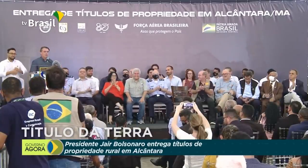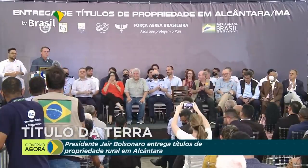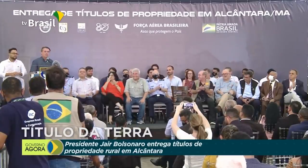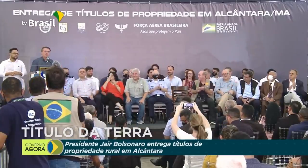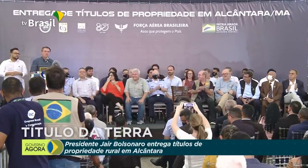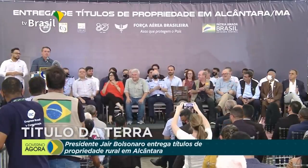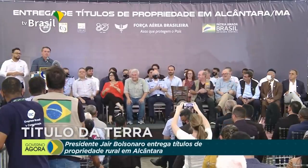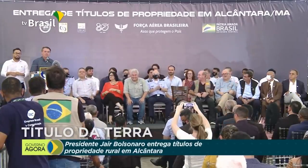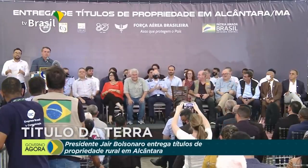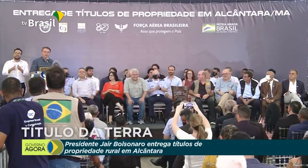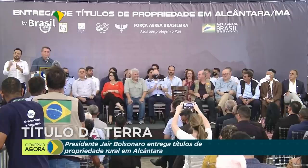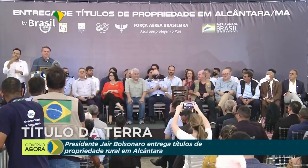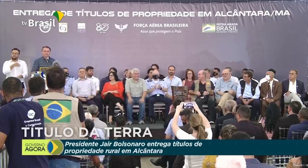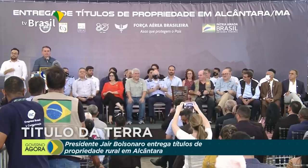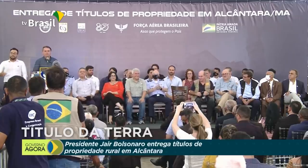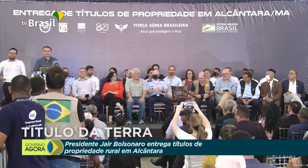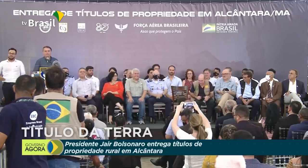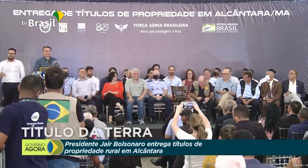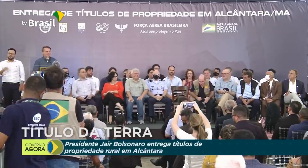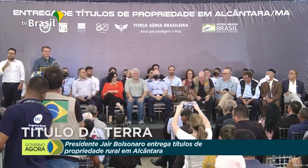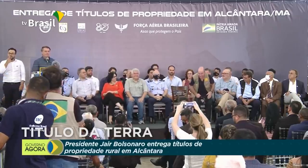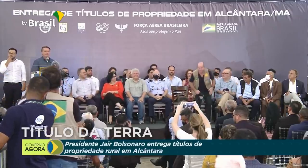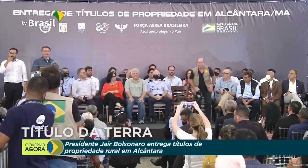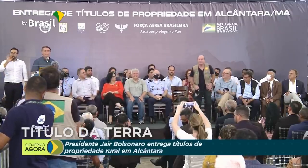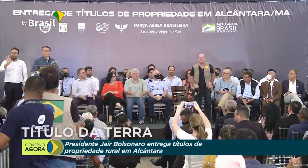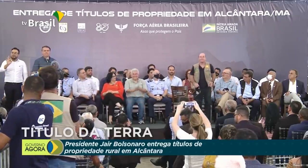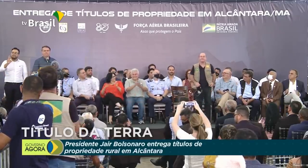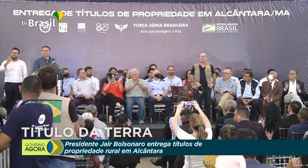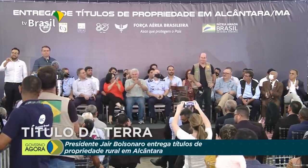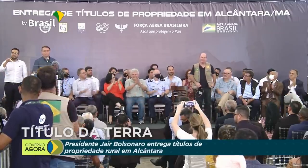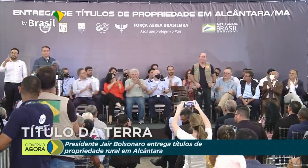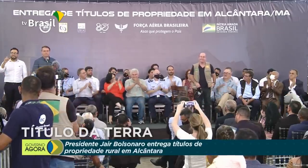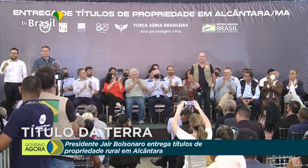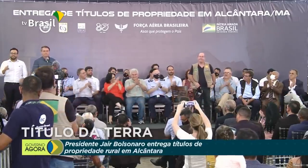Meu ministro Fernando, ministro da Defesa.